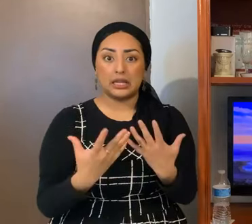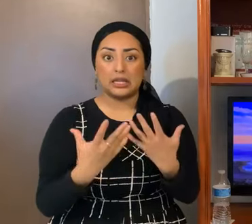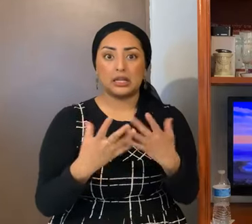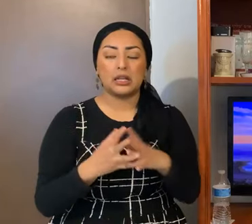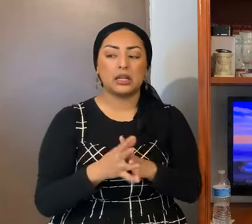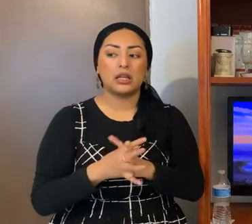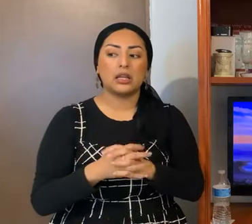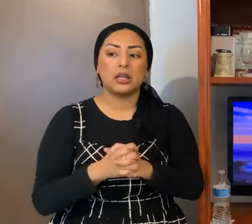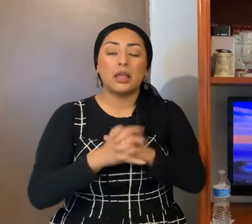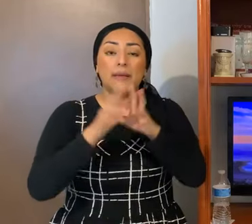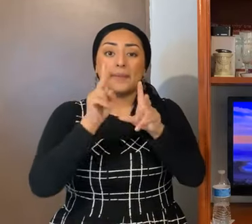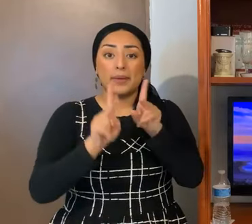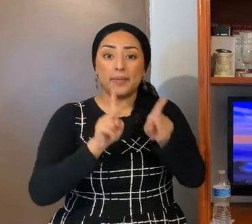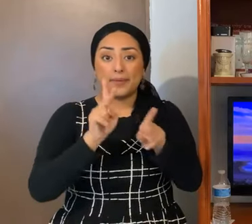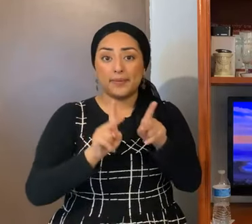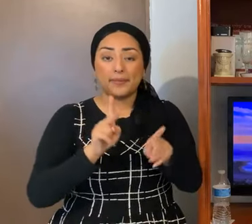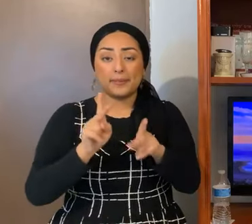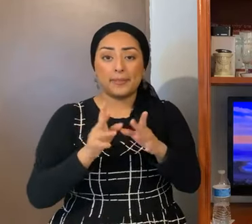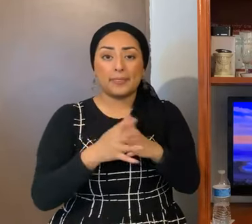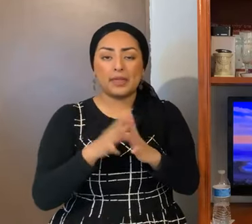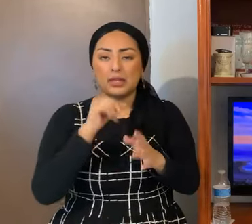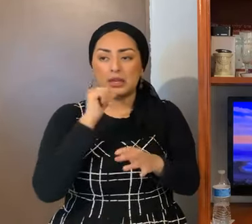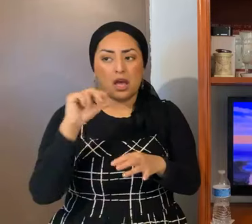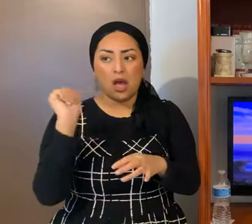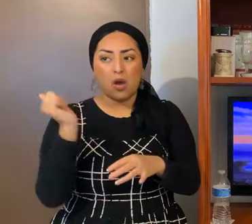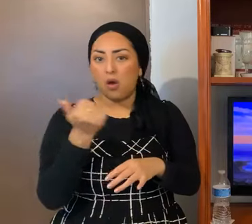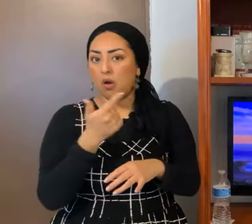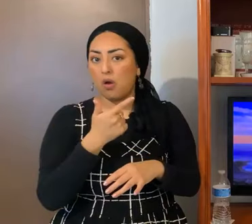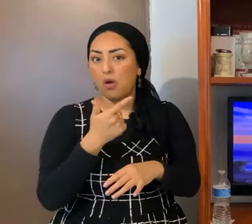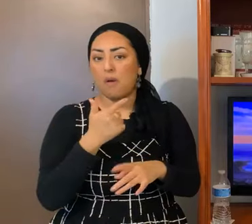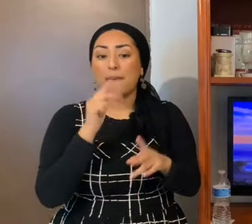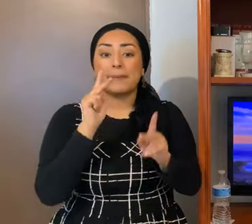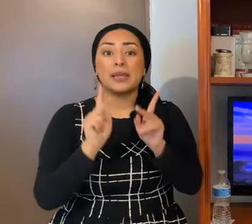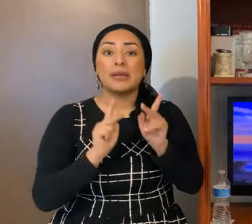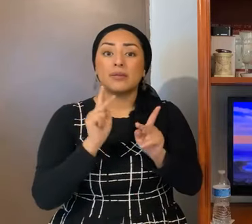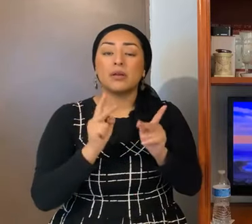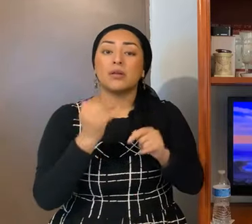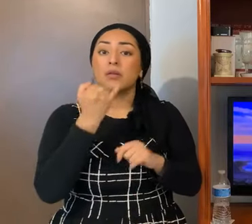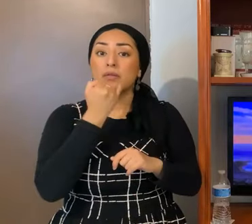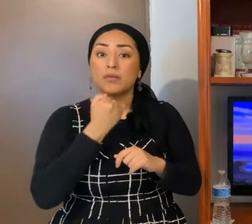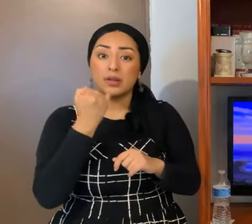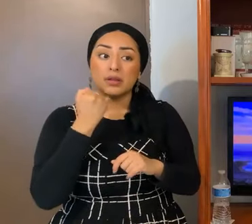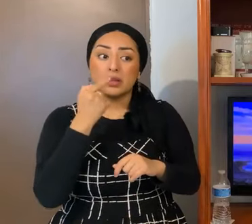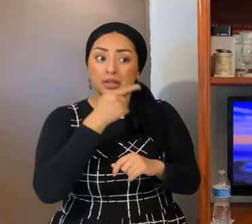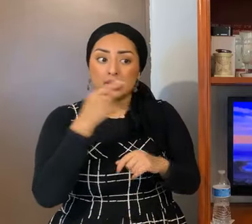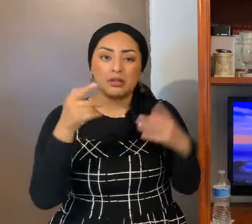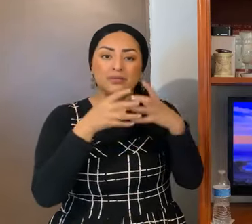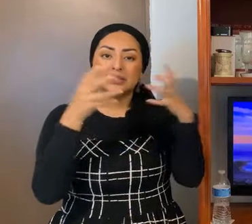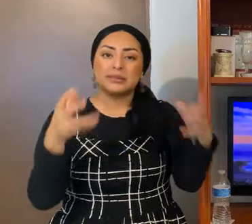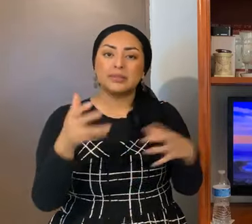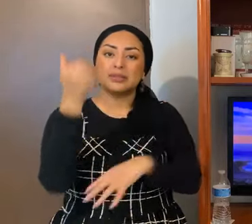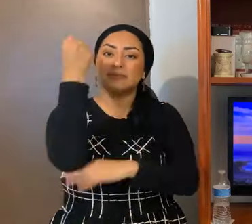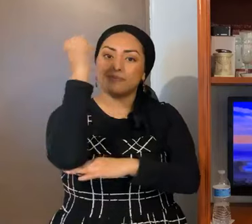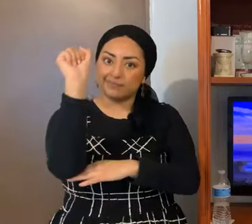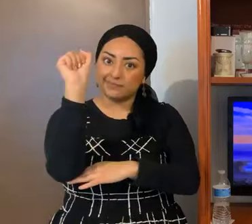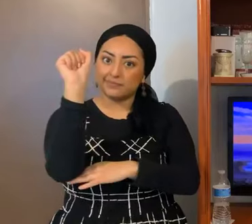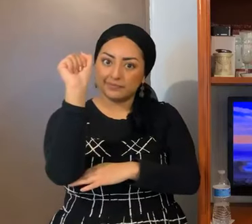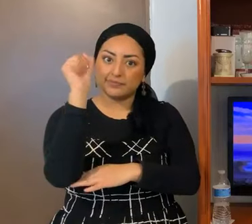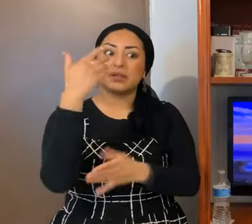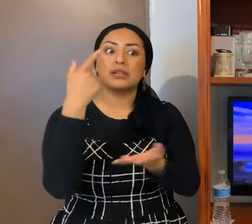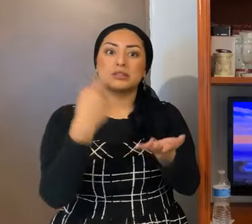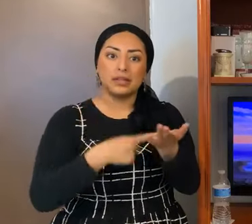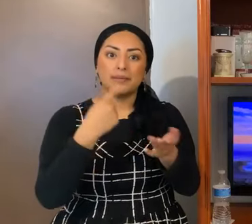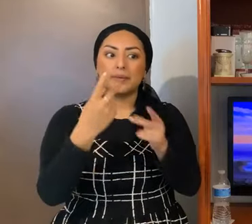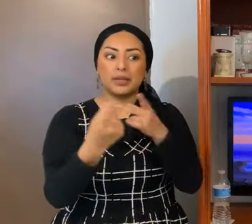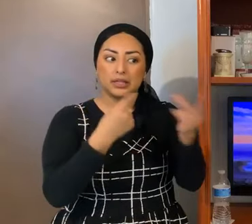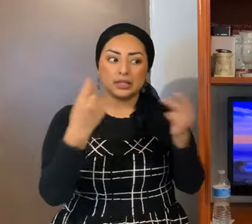Lamentablemente, el pueblo, no digo todos ahora, pero el pueblo de Israel ha sido rebelde, ¿sí? Sí, hacen cosas